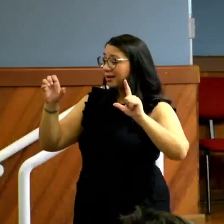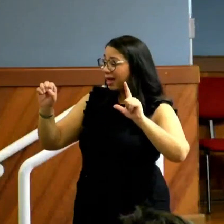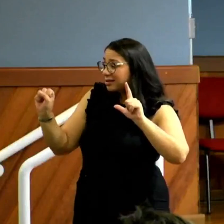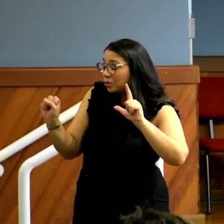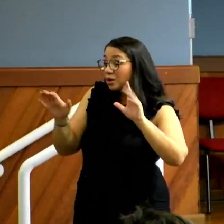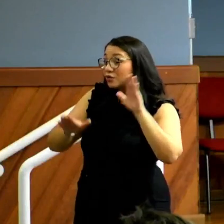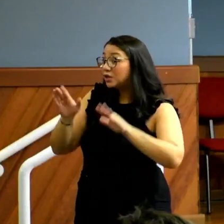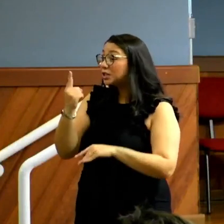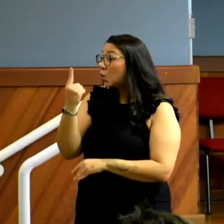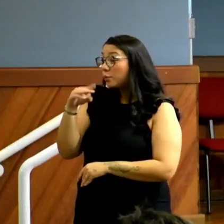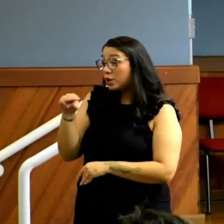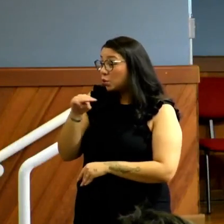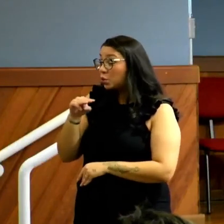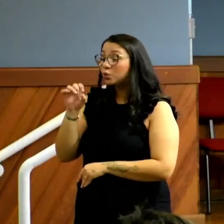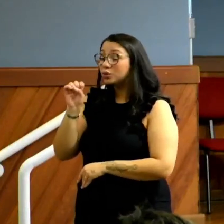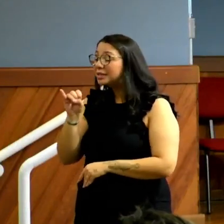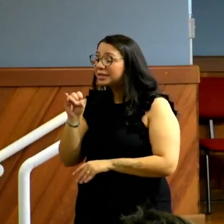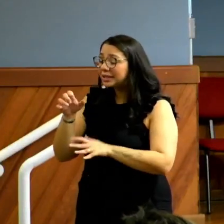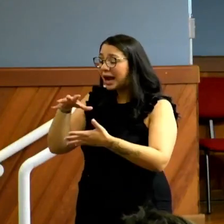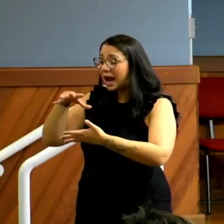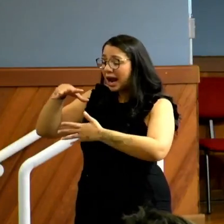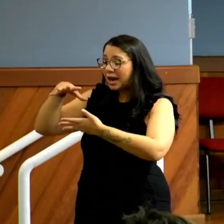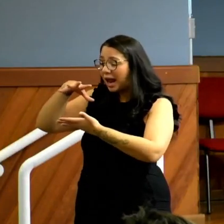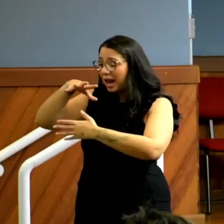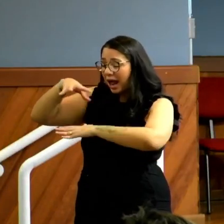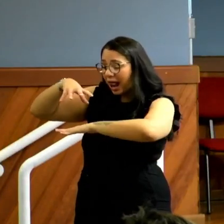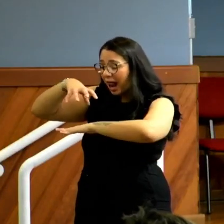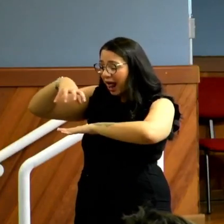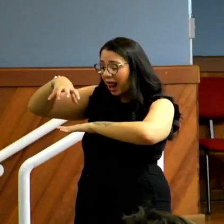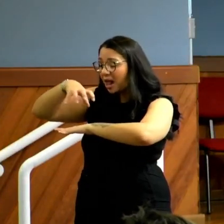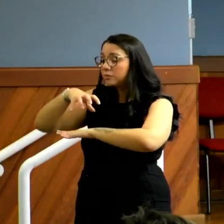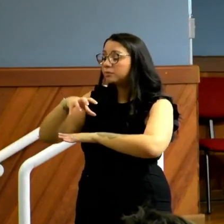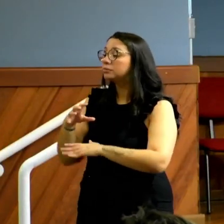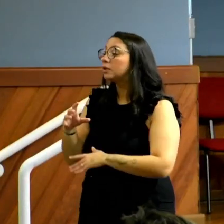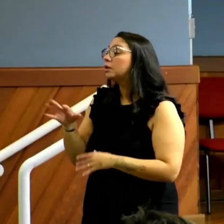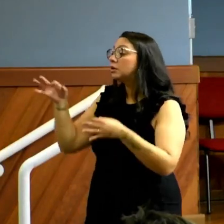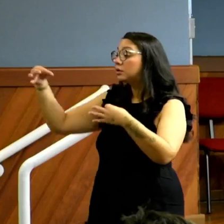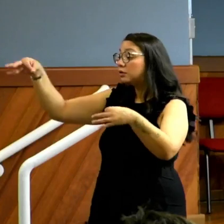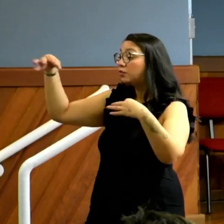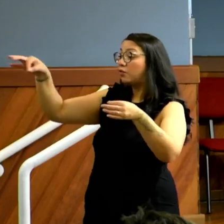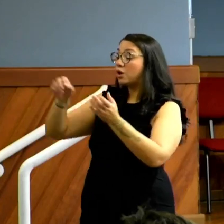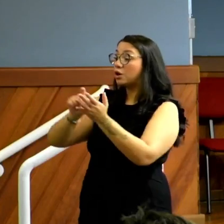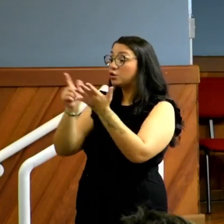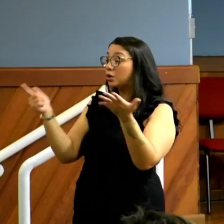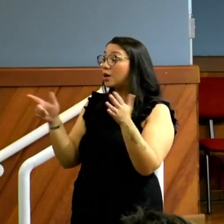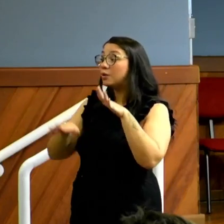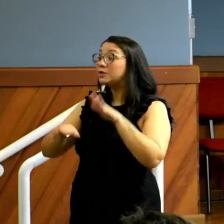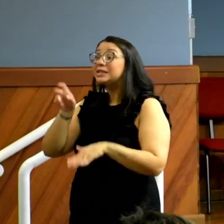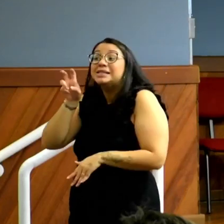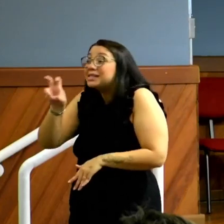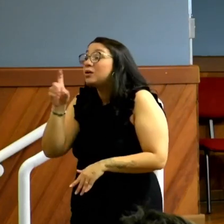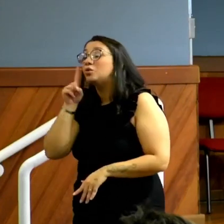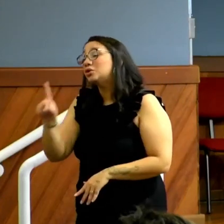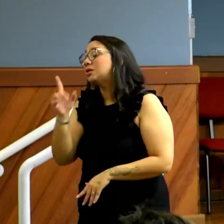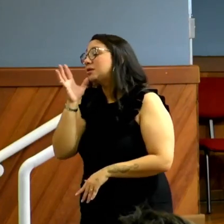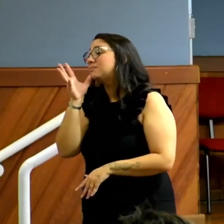minuto, dependendo se a resolução é muito antes, para captar. E o pessoal na conservação, uma folhinha de jornal, às vezes, vai 5 dias.